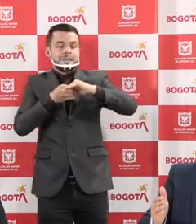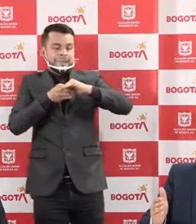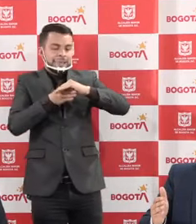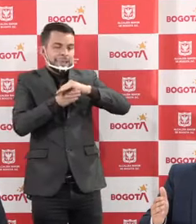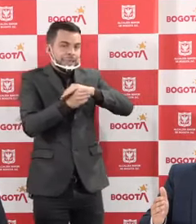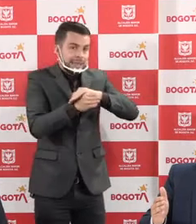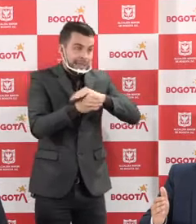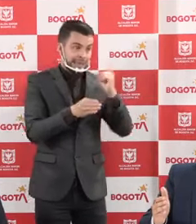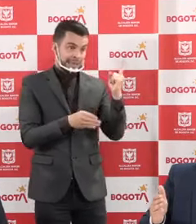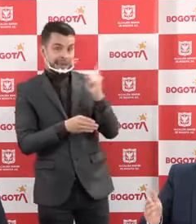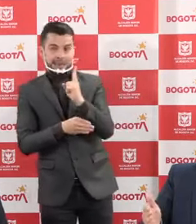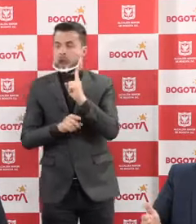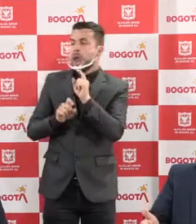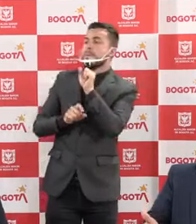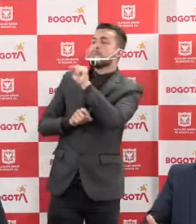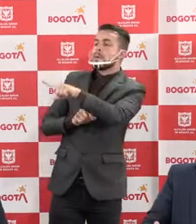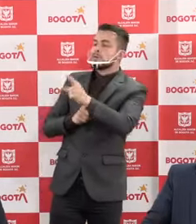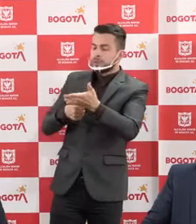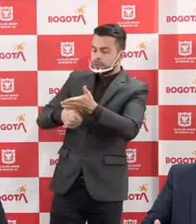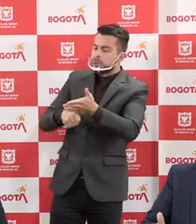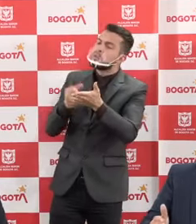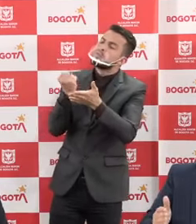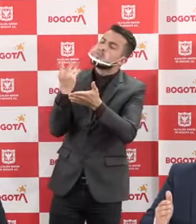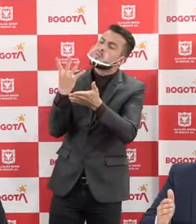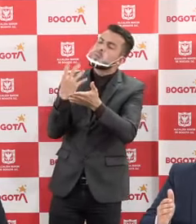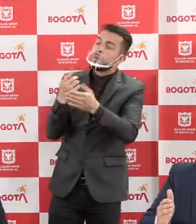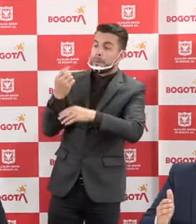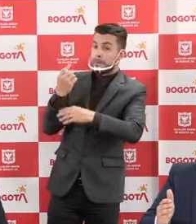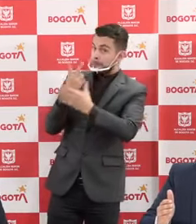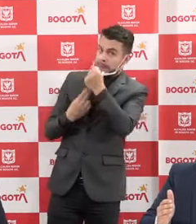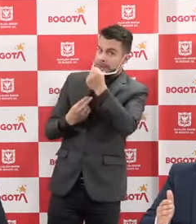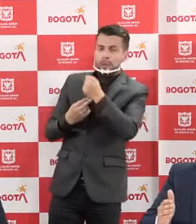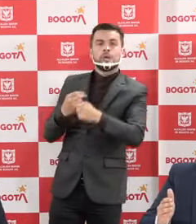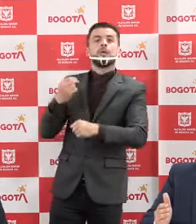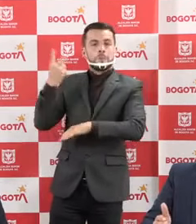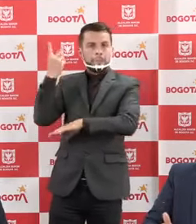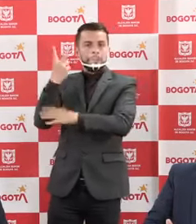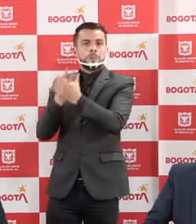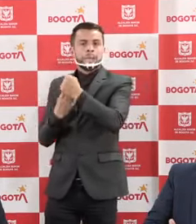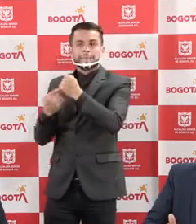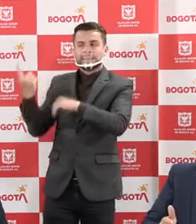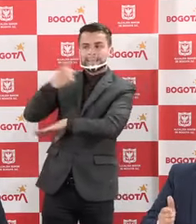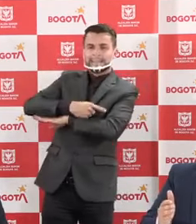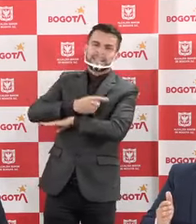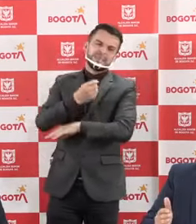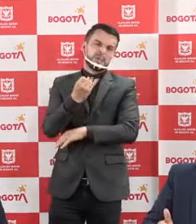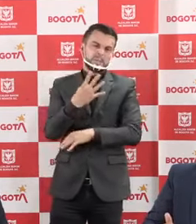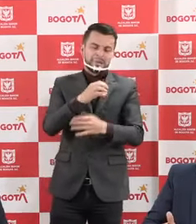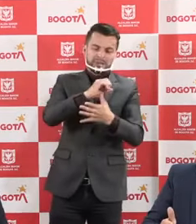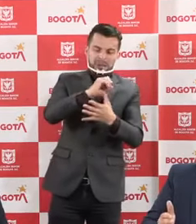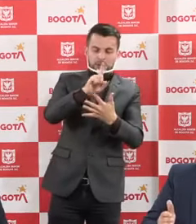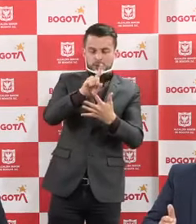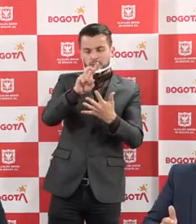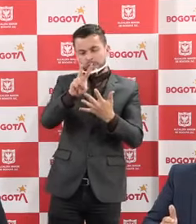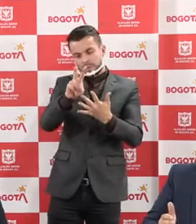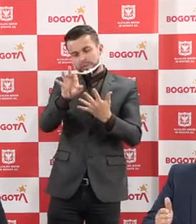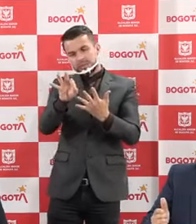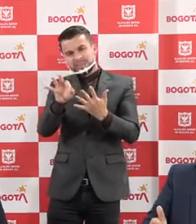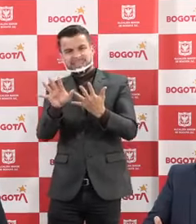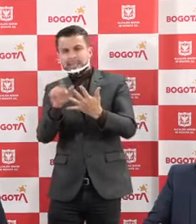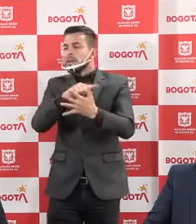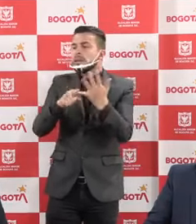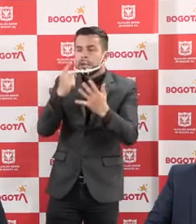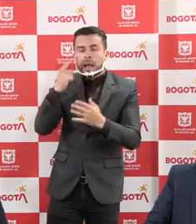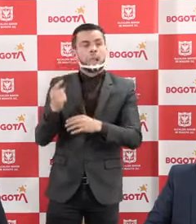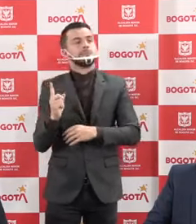dependiendo el número de cédula de la persona frente a las plazoletas de comida van a funcionar van a funcionar en las mismas